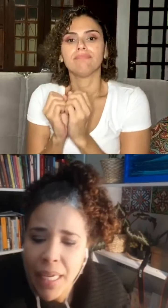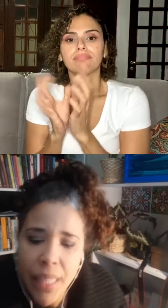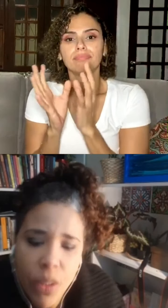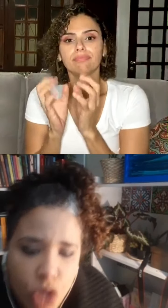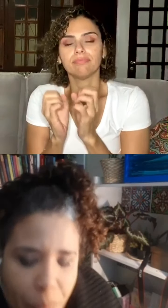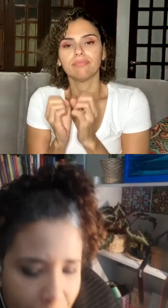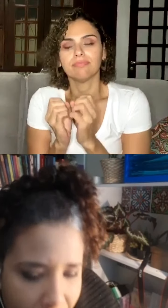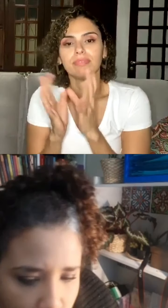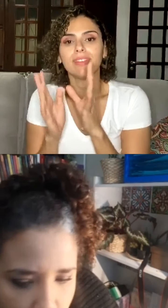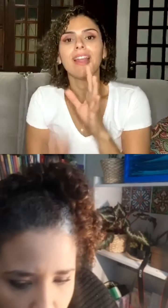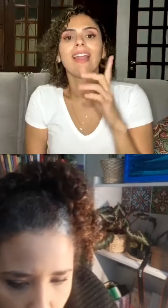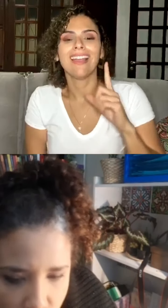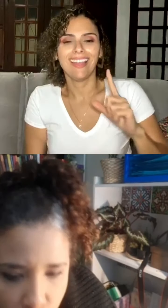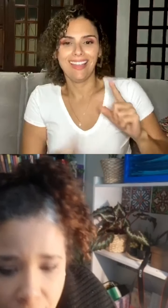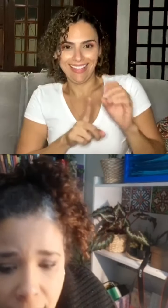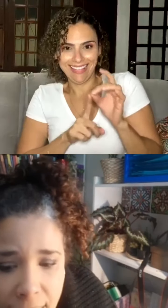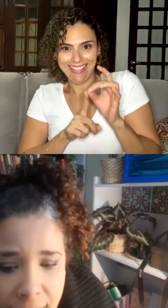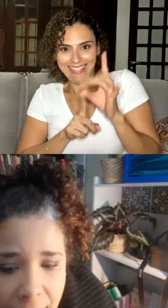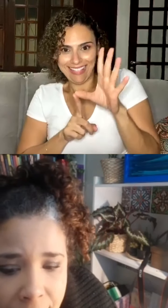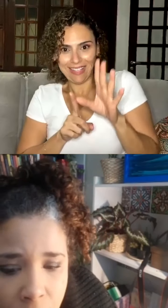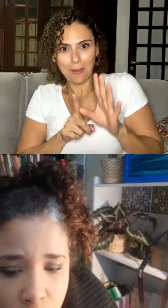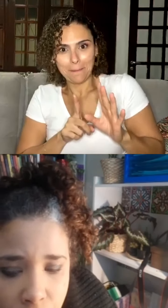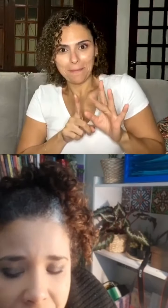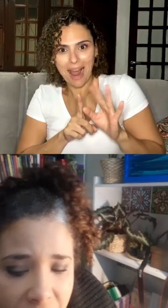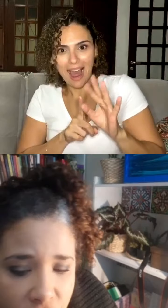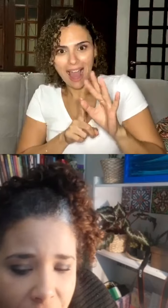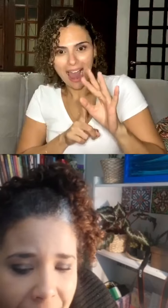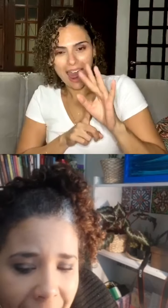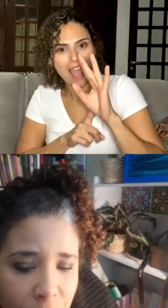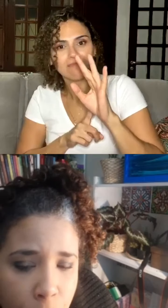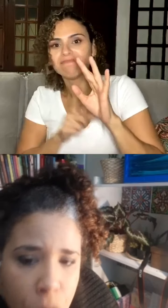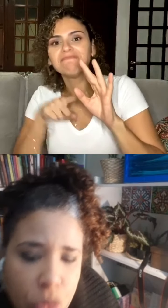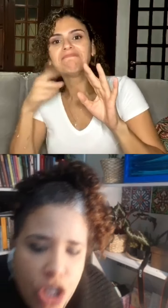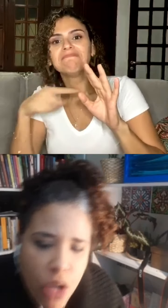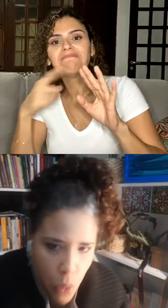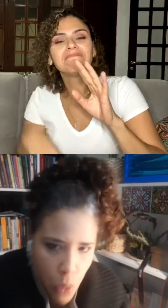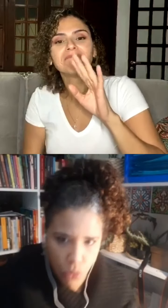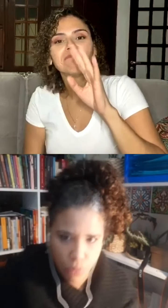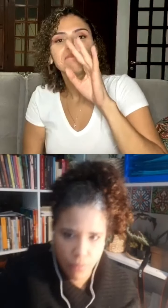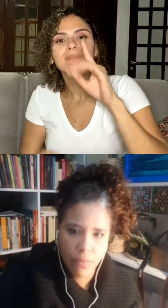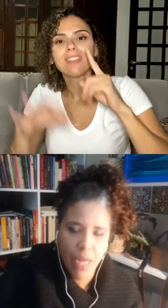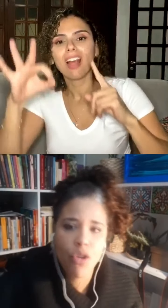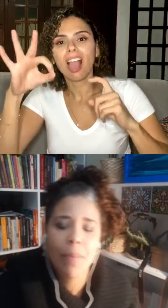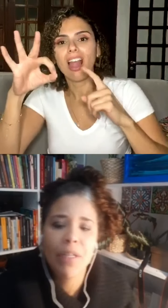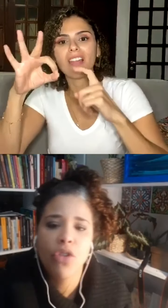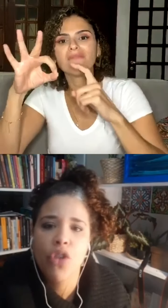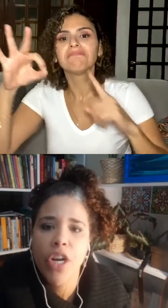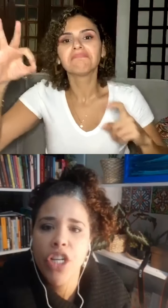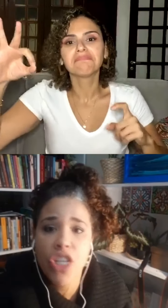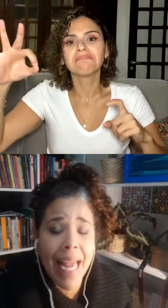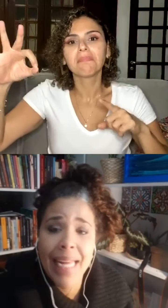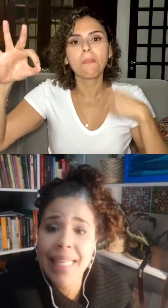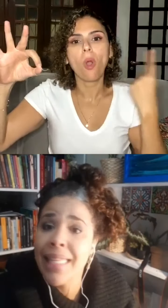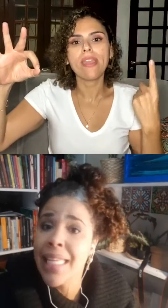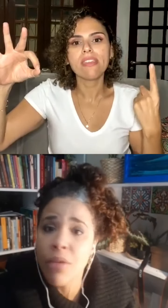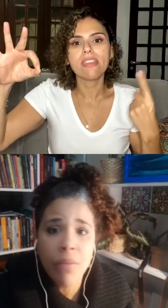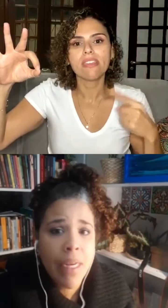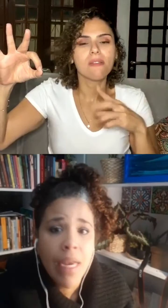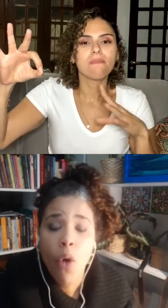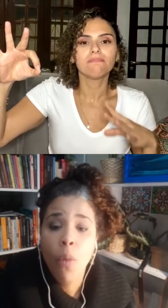subida do espermatozoide e ele não consegue chegar lá no ponto de encontro. Aí o espermatozoide, ele